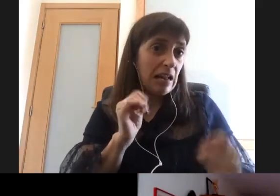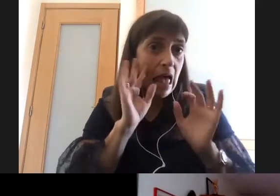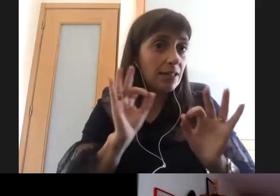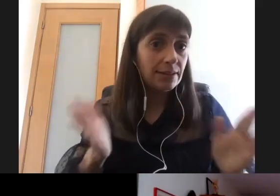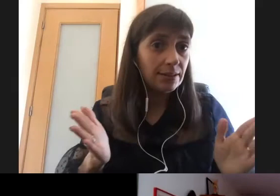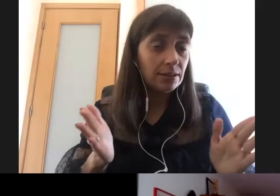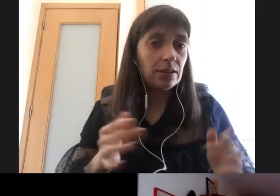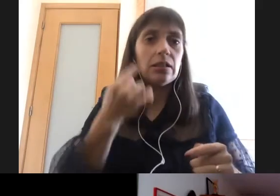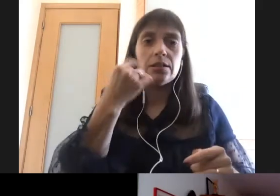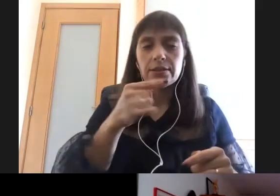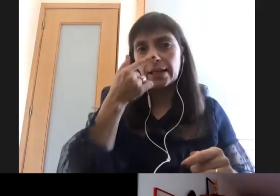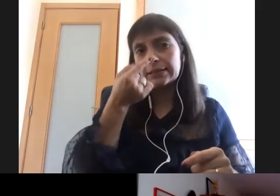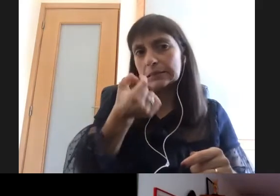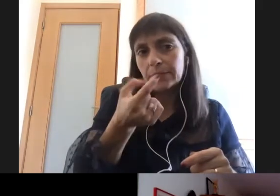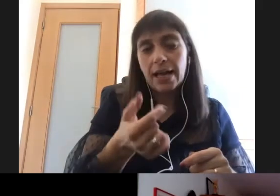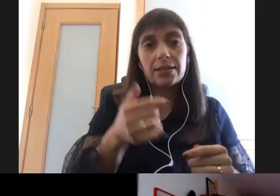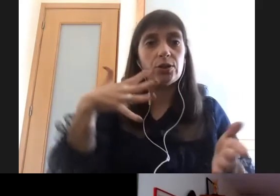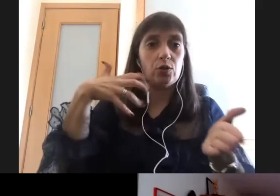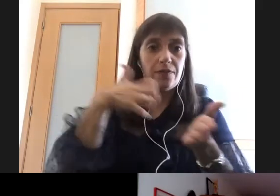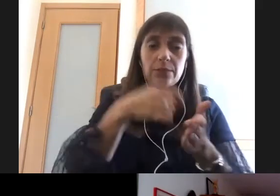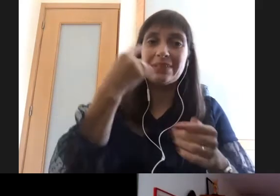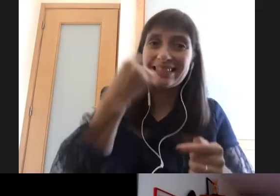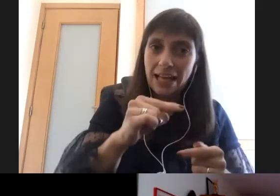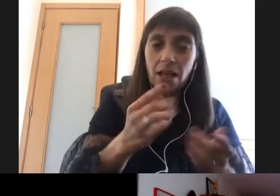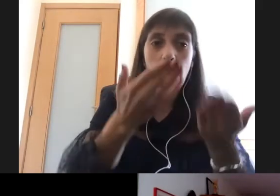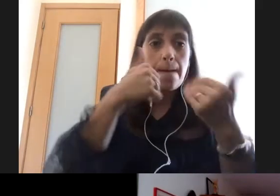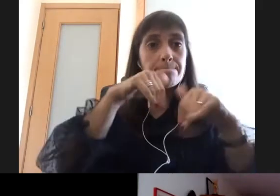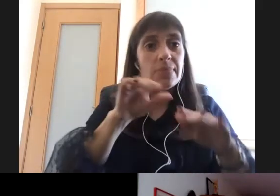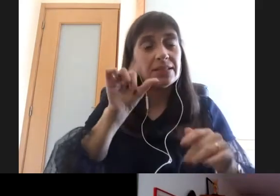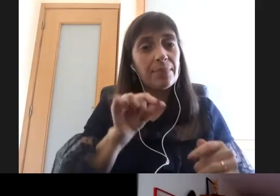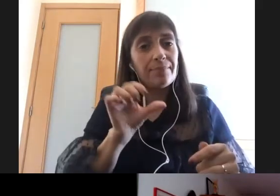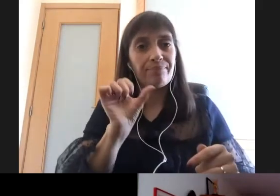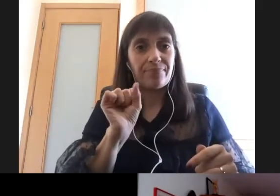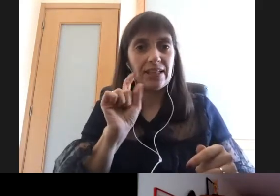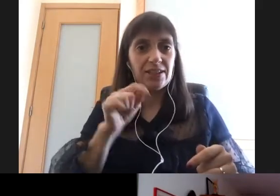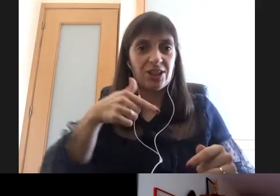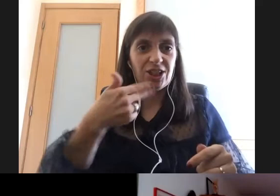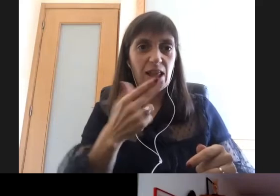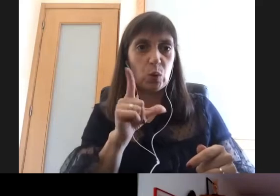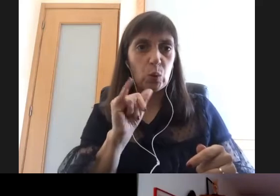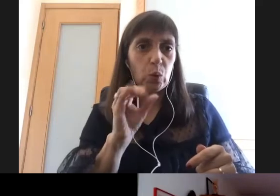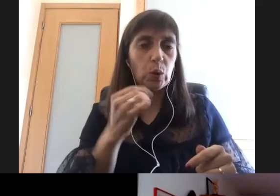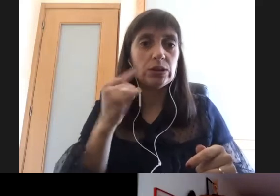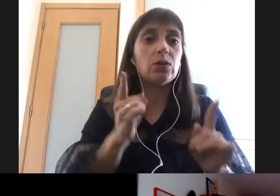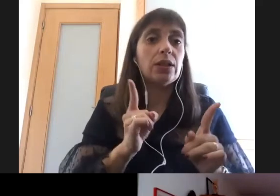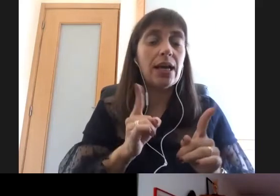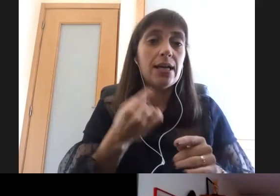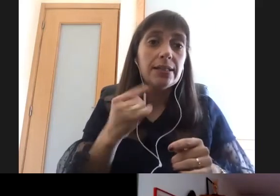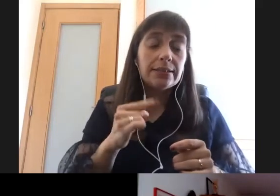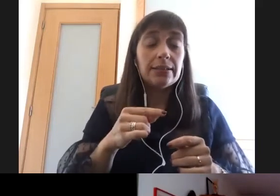Tem semelhanças com o fascismo? Tem, mas, ao mesmo tempo, o Getúlio tinha trabalhistas,